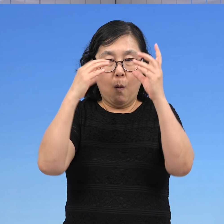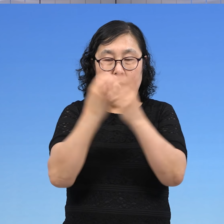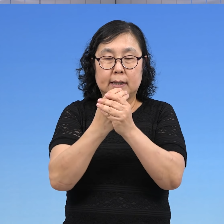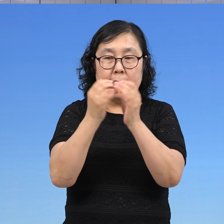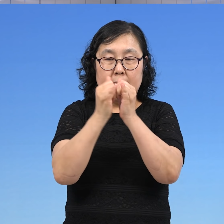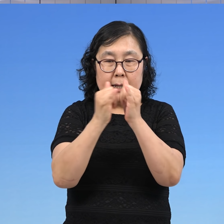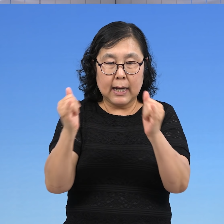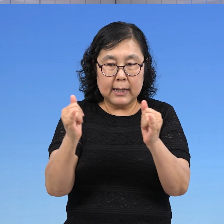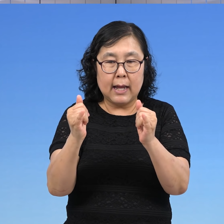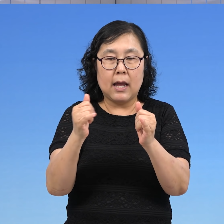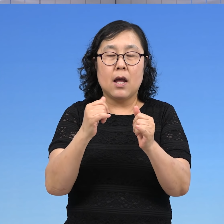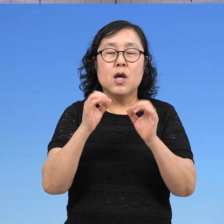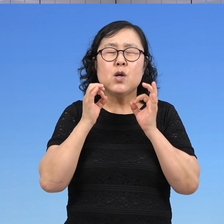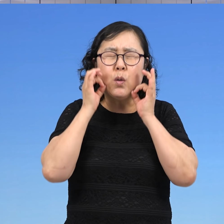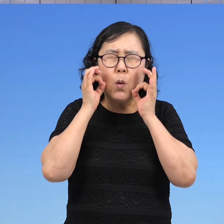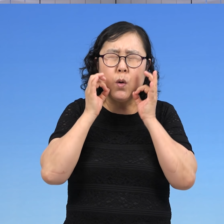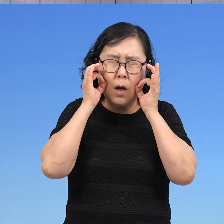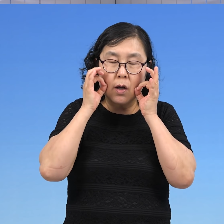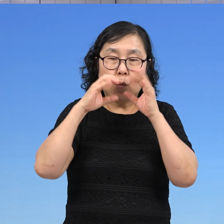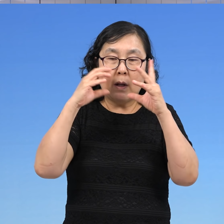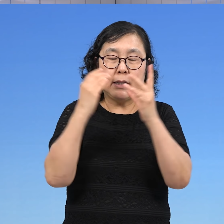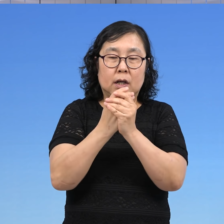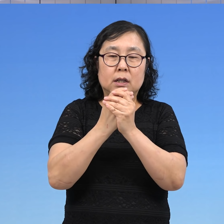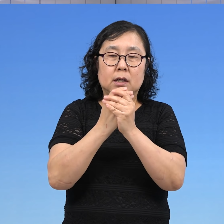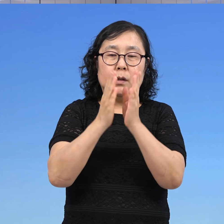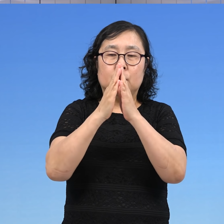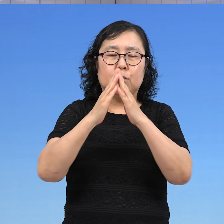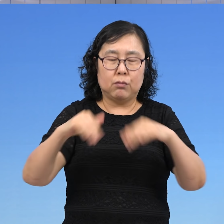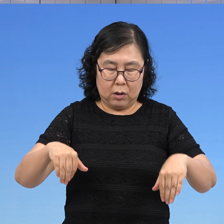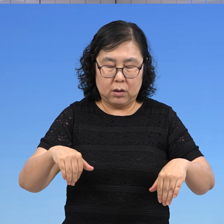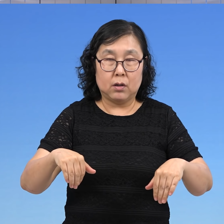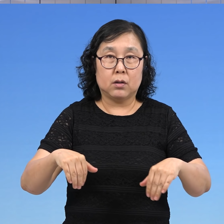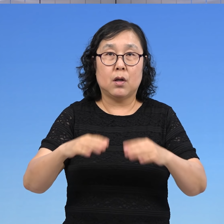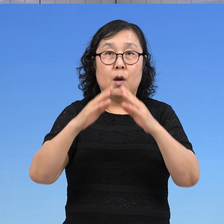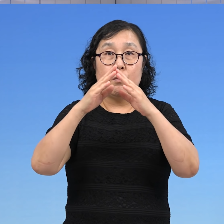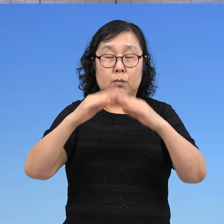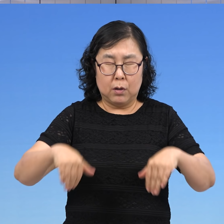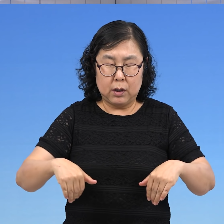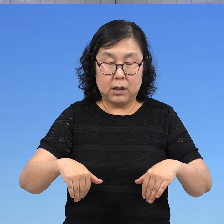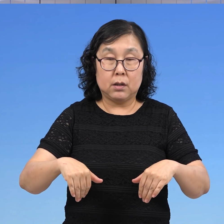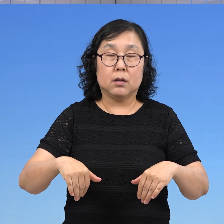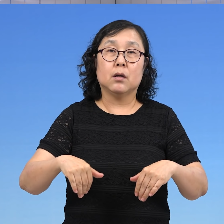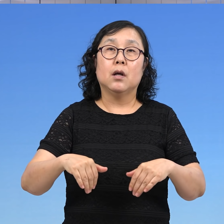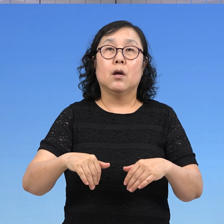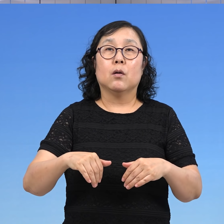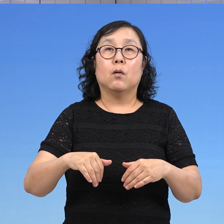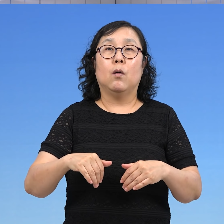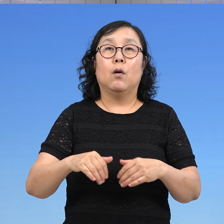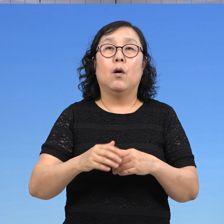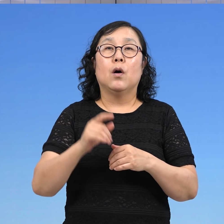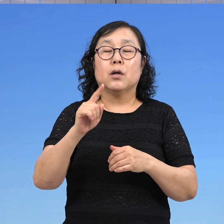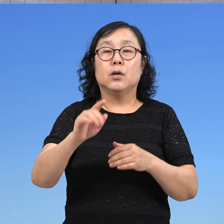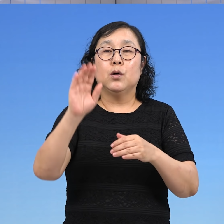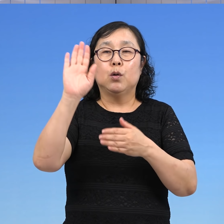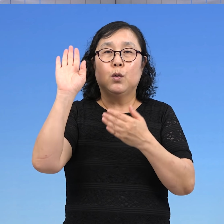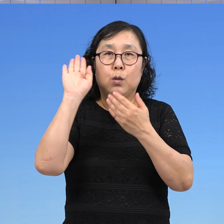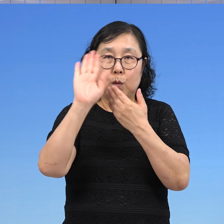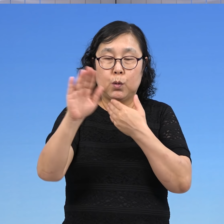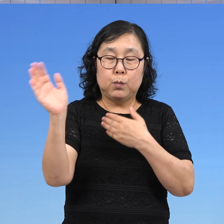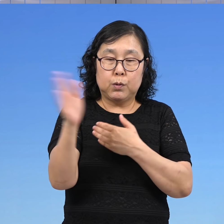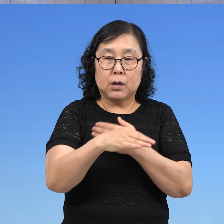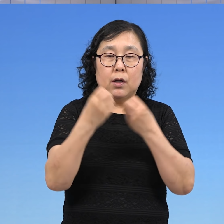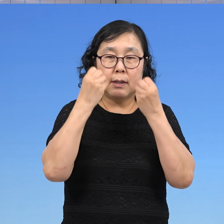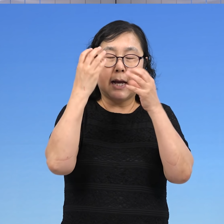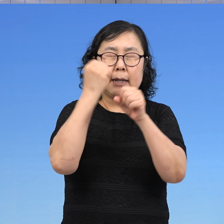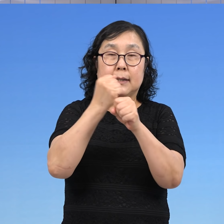완전히 인간의 시도하다 무력화 되고 비참한 상태에 빠져 죽었더라 로 끝나는 창세기 11장의 비로소 그